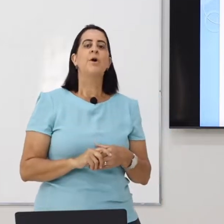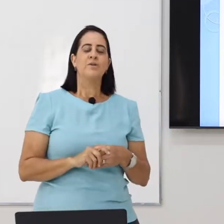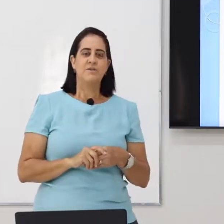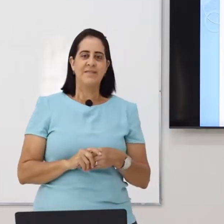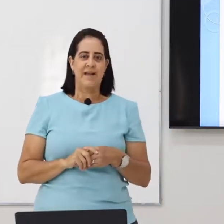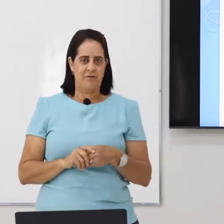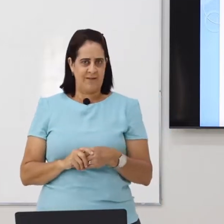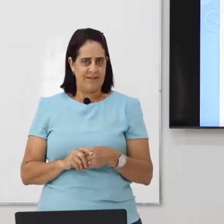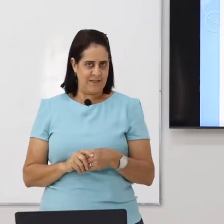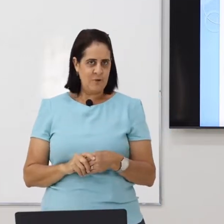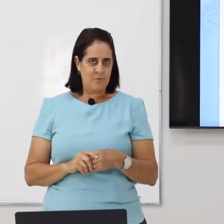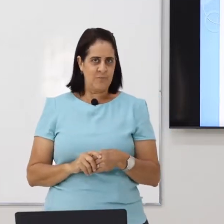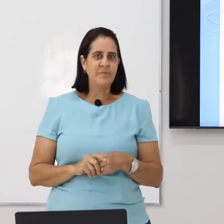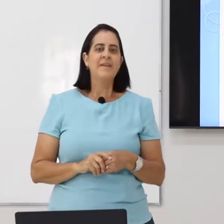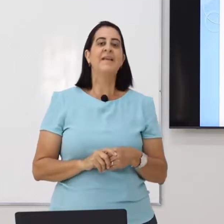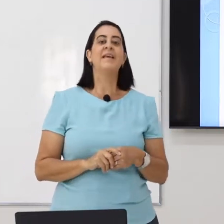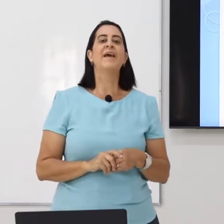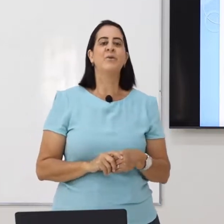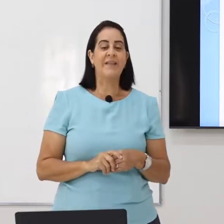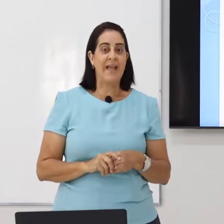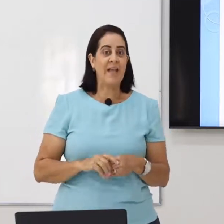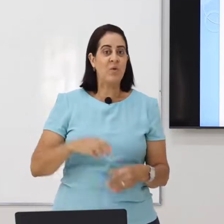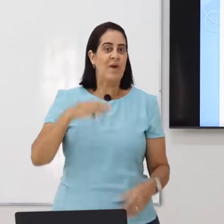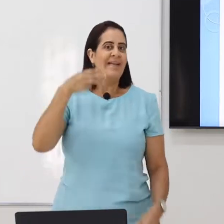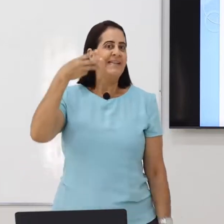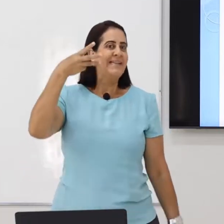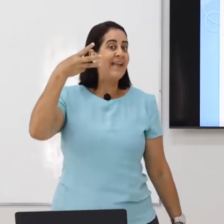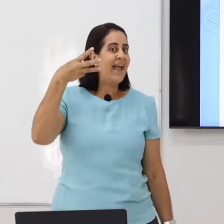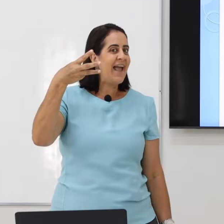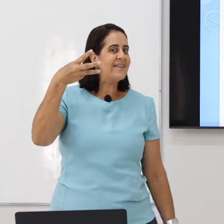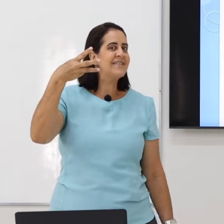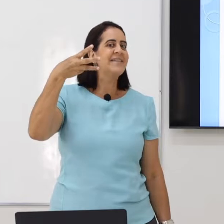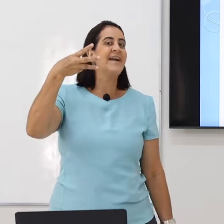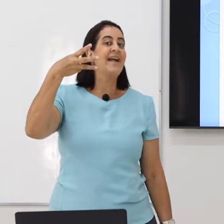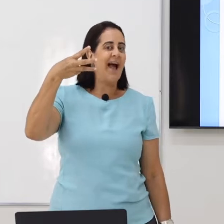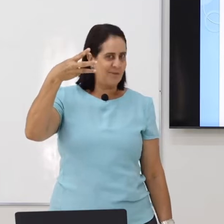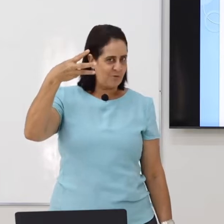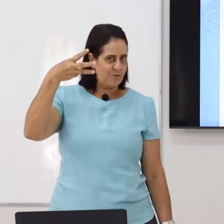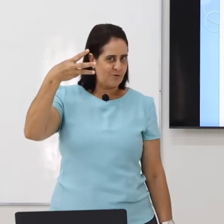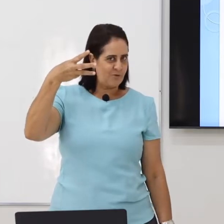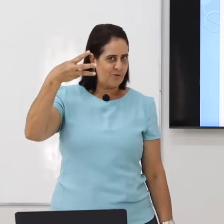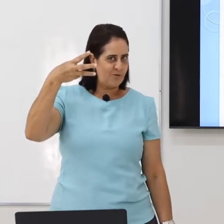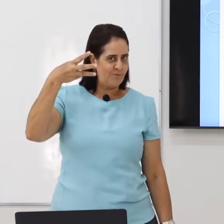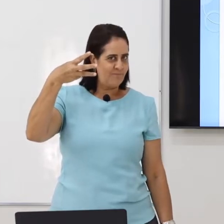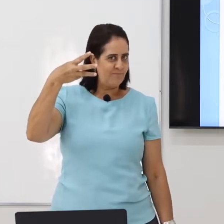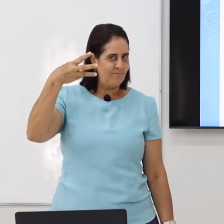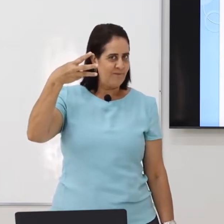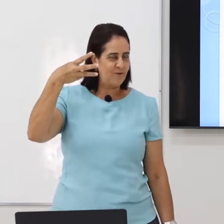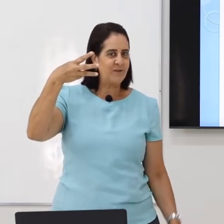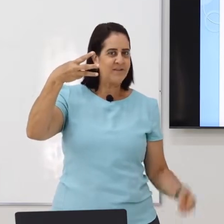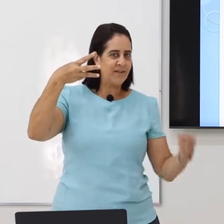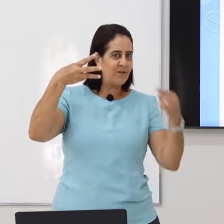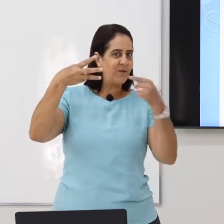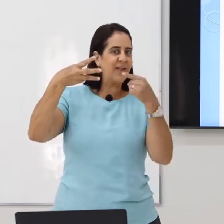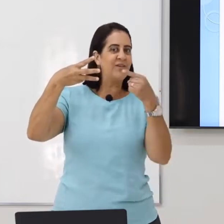posso estar falando que eu tenho 3 gatos. Eu estou dizendo que eu tenho